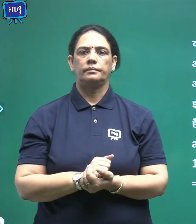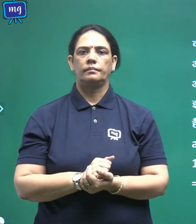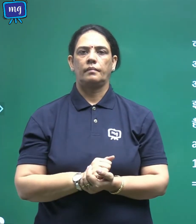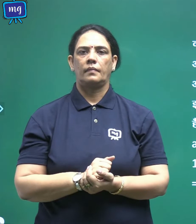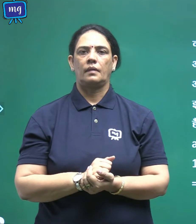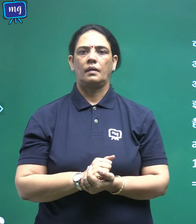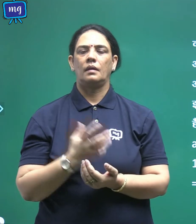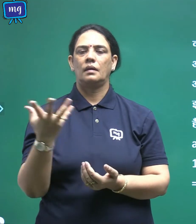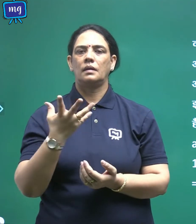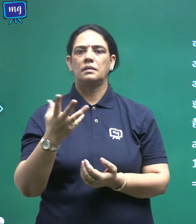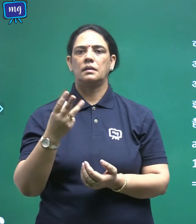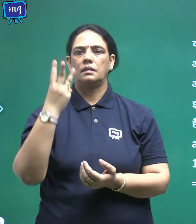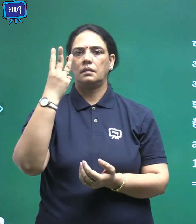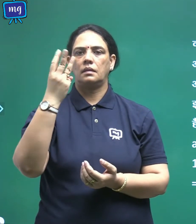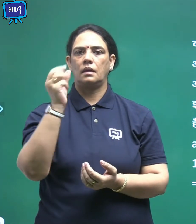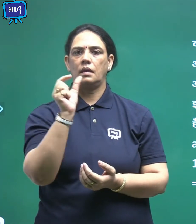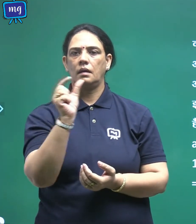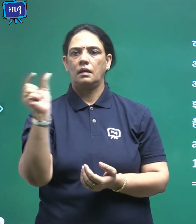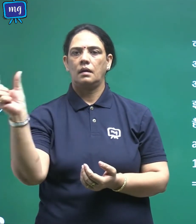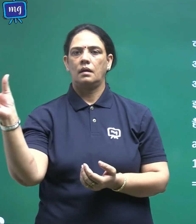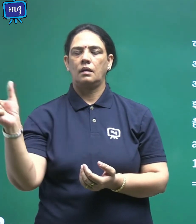किसी तीन अंकों की